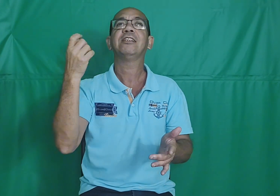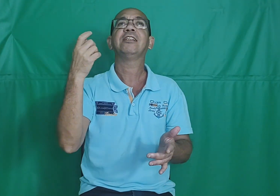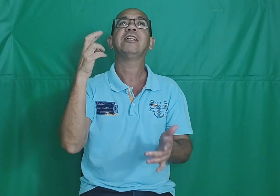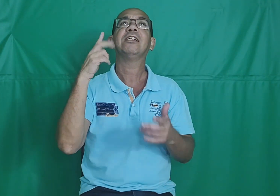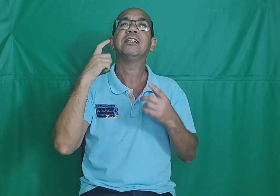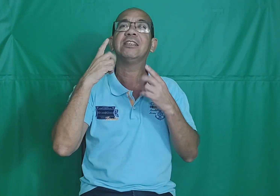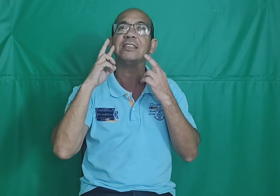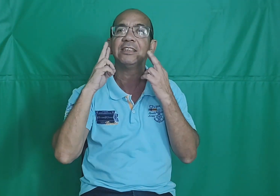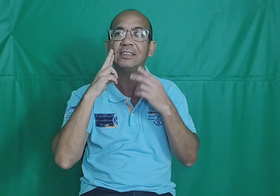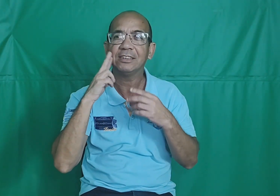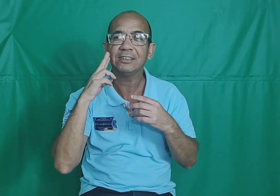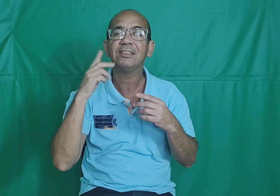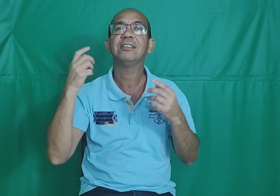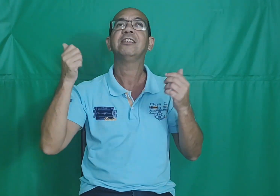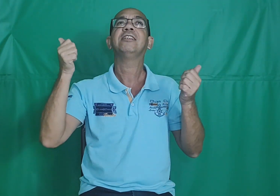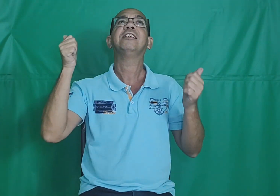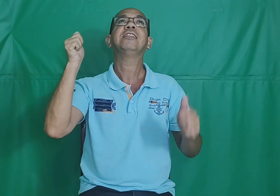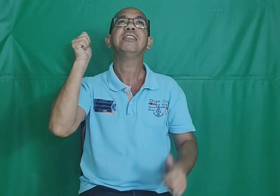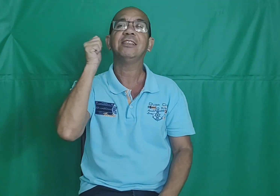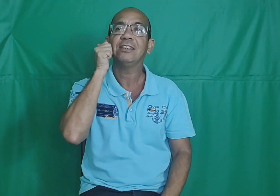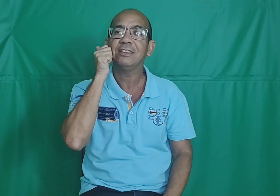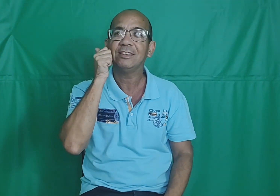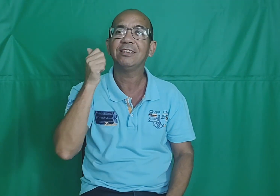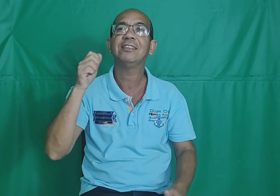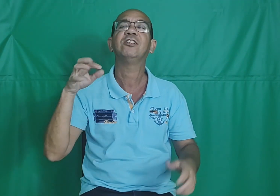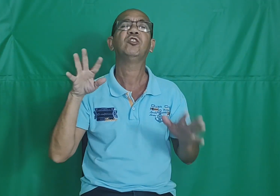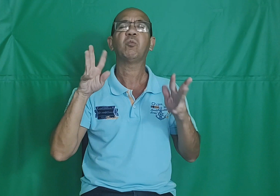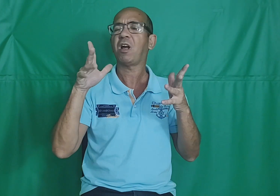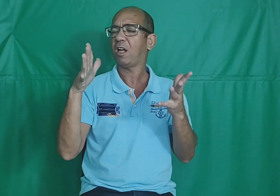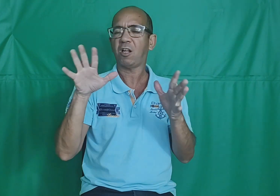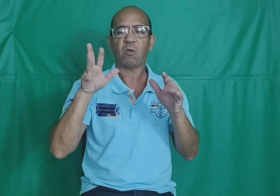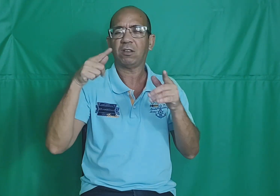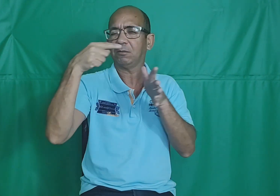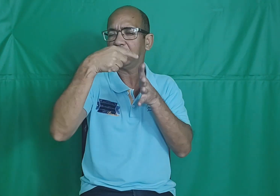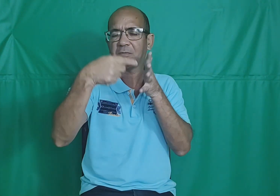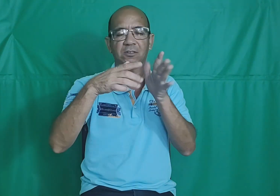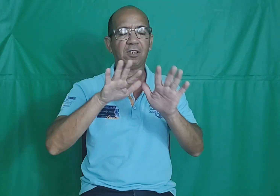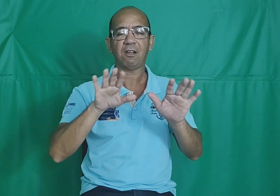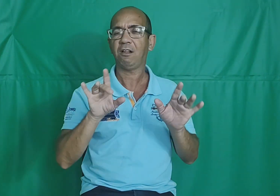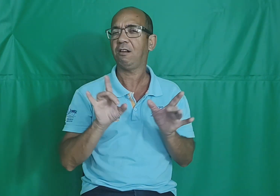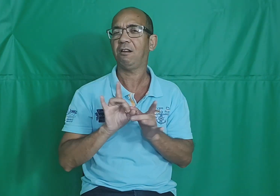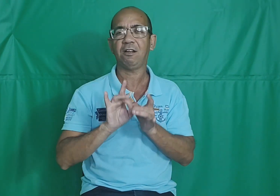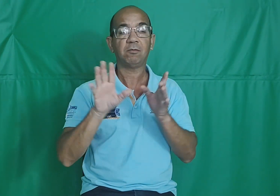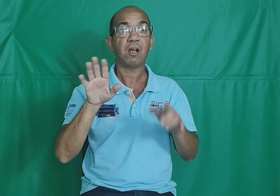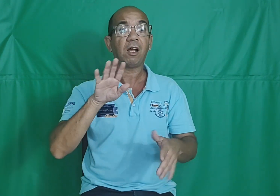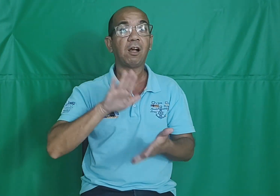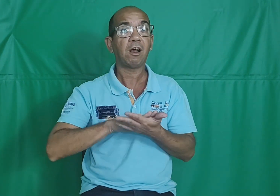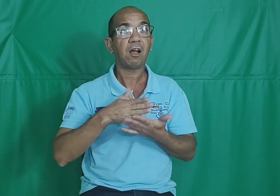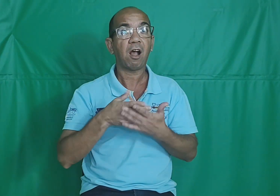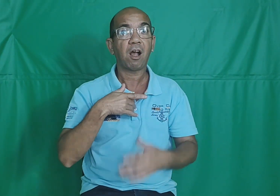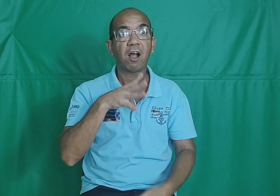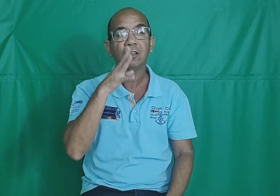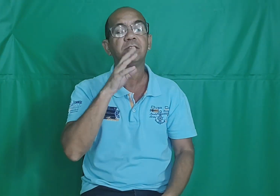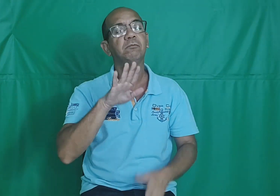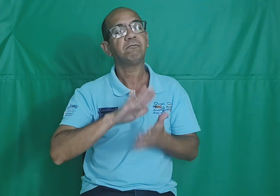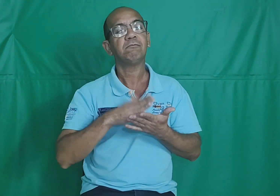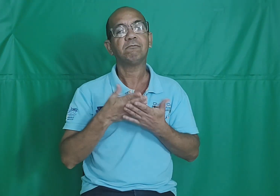Luana, Cibele e Raquel, não medem esforços para sanar minhas dificuldades. Eu fico